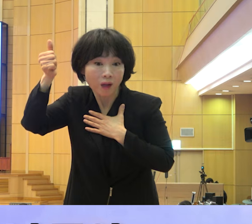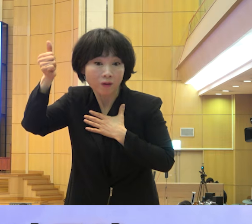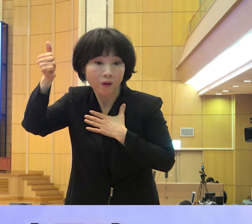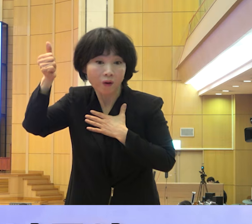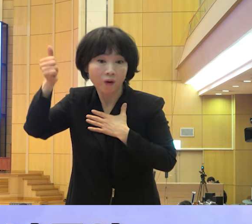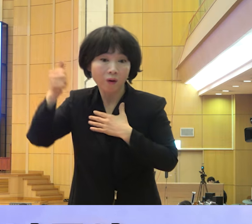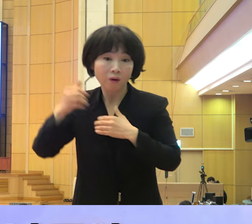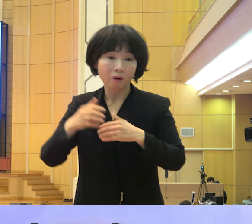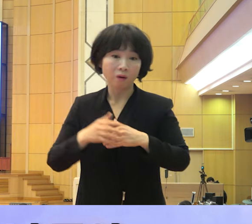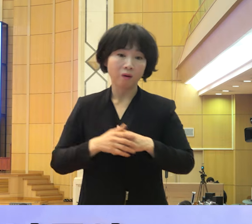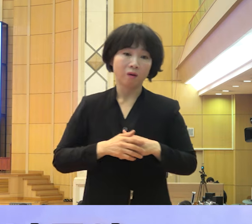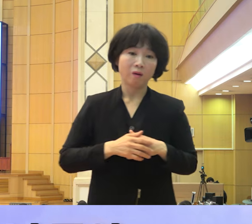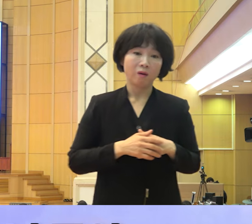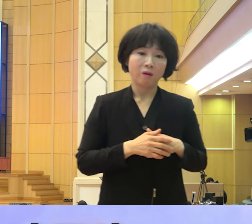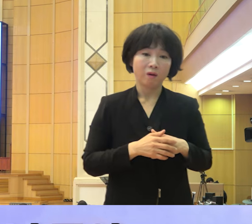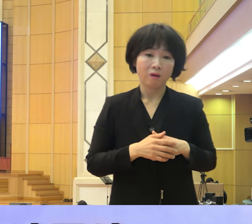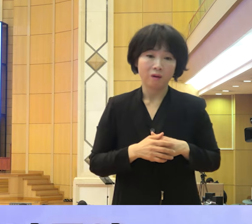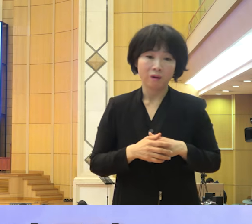독으로 생긴